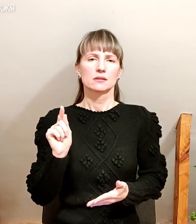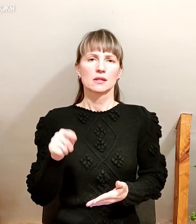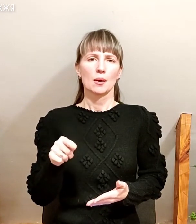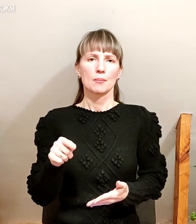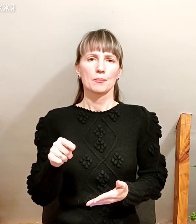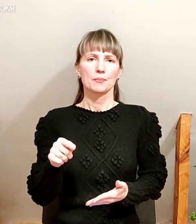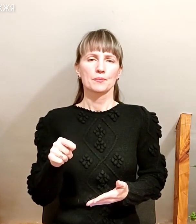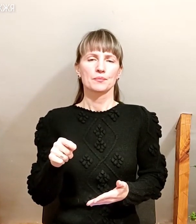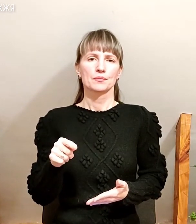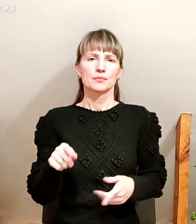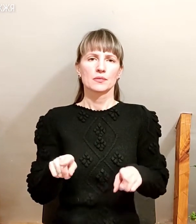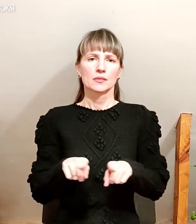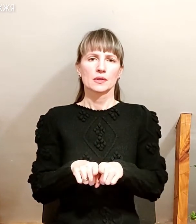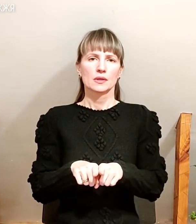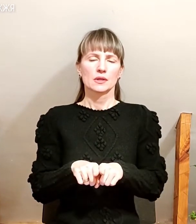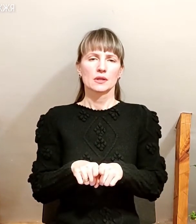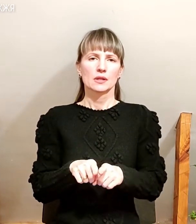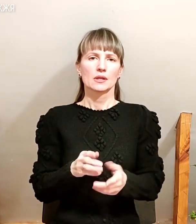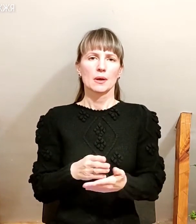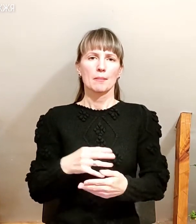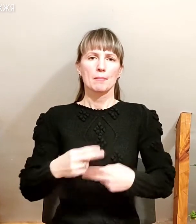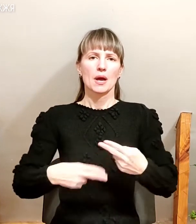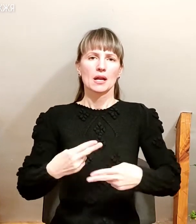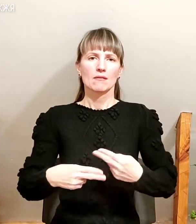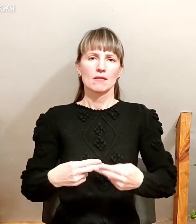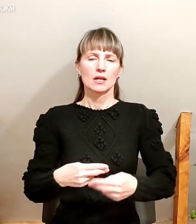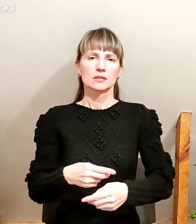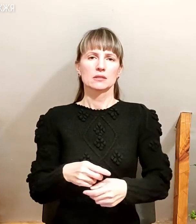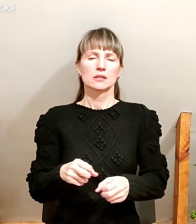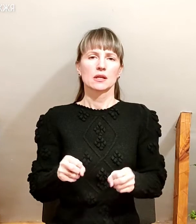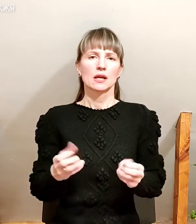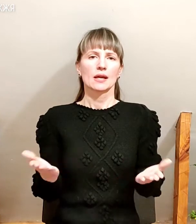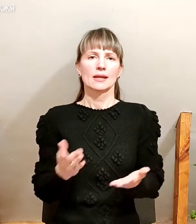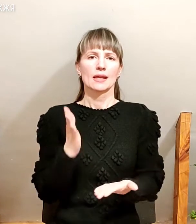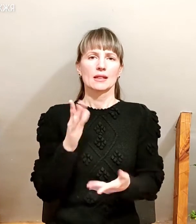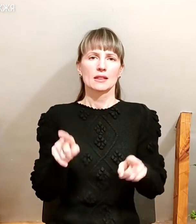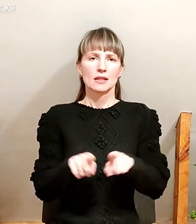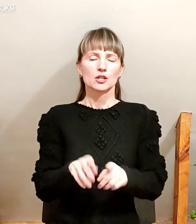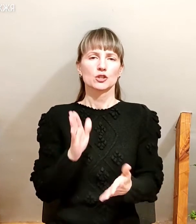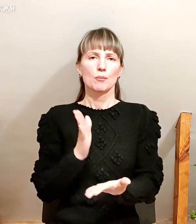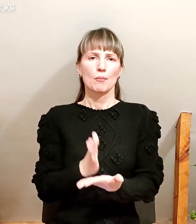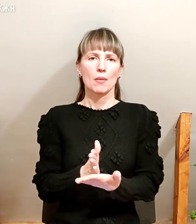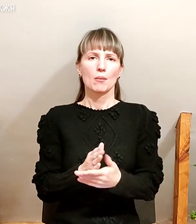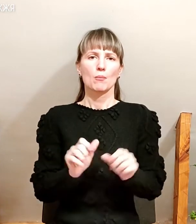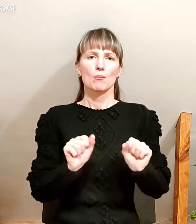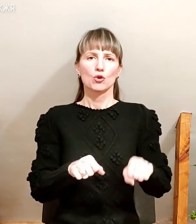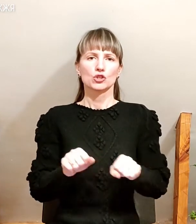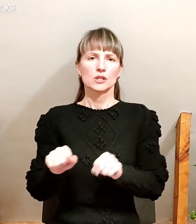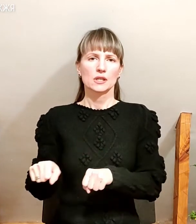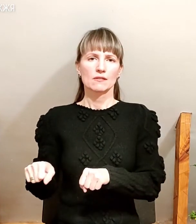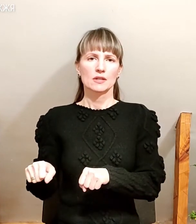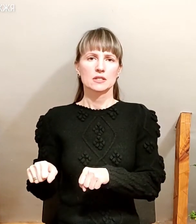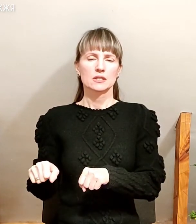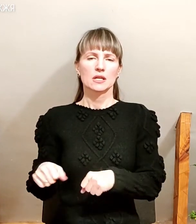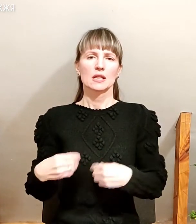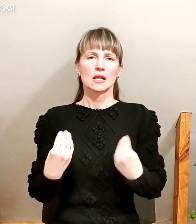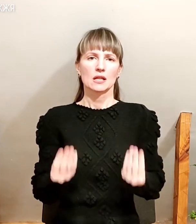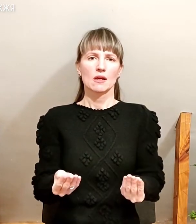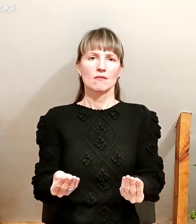ну, такі бенти, перев'язочні якісь, можливо, матеріали, які ми теж маємо можливість надавати. Тобто, ну, такі